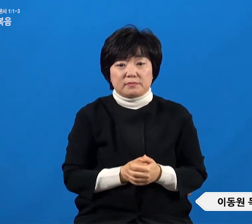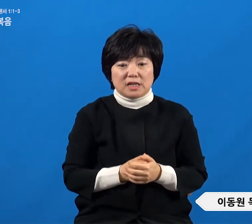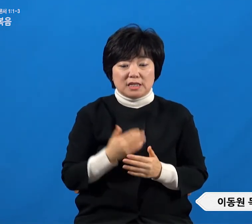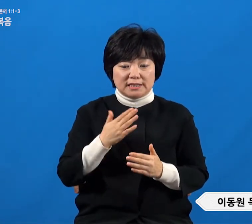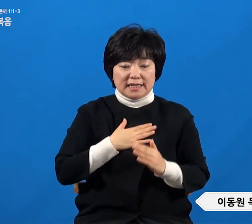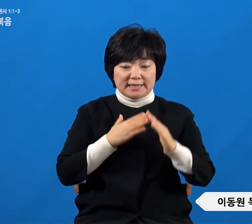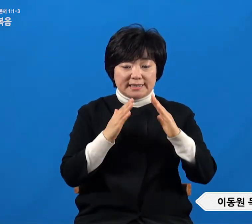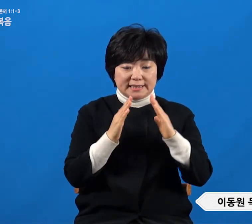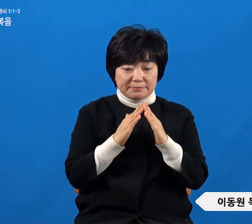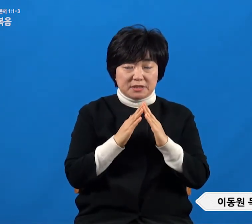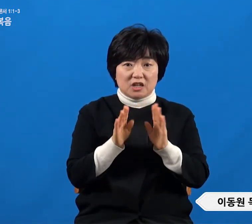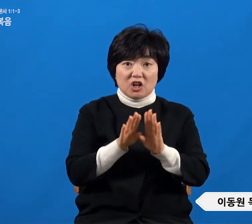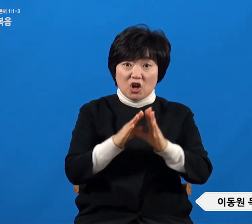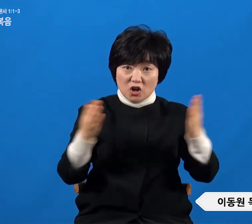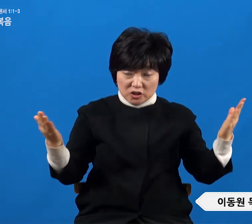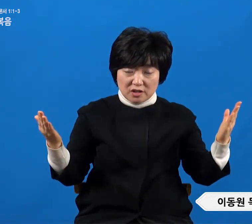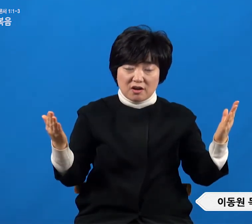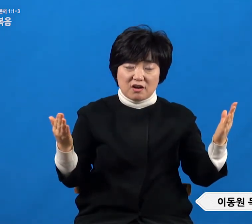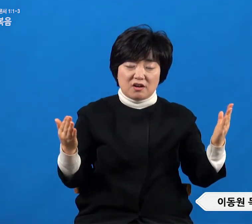하나님을 예배하던 이